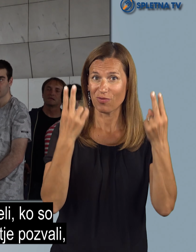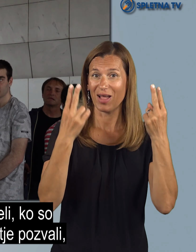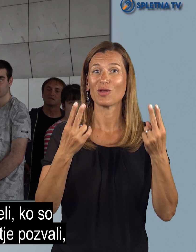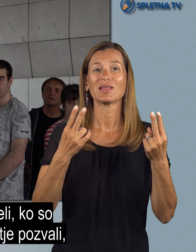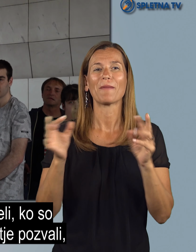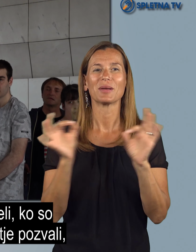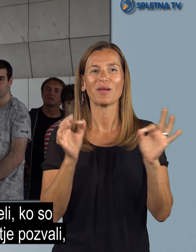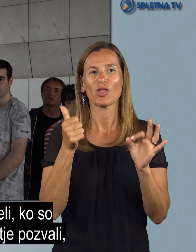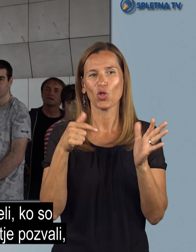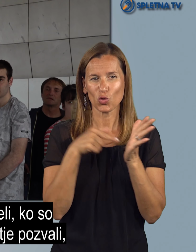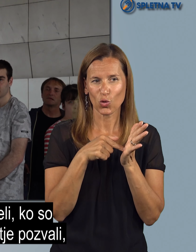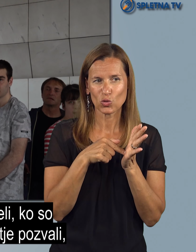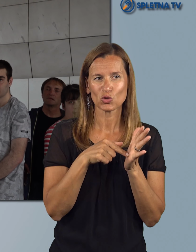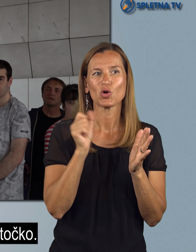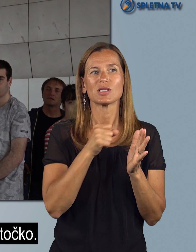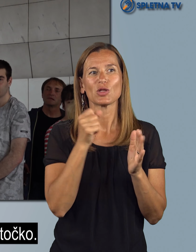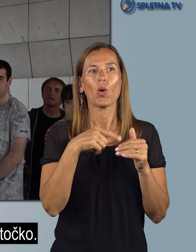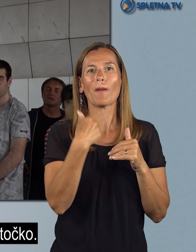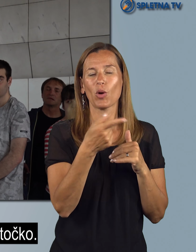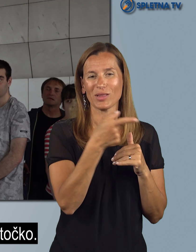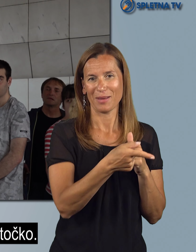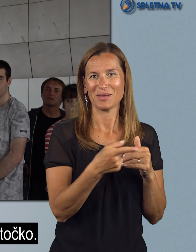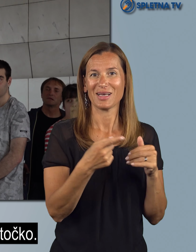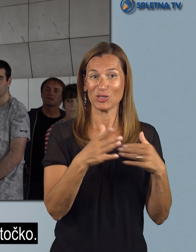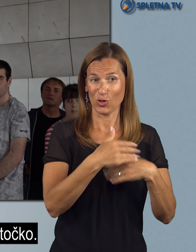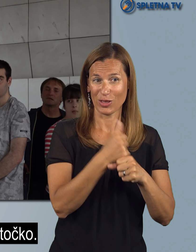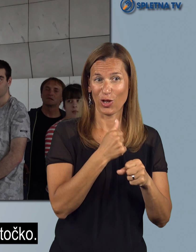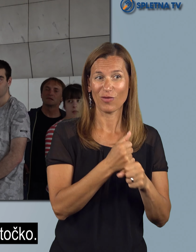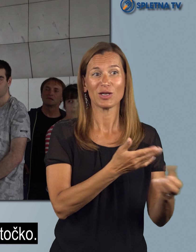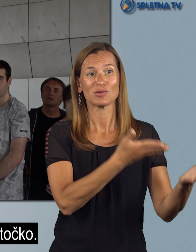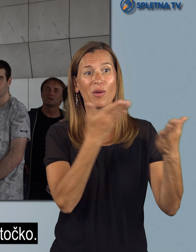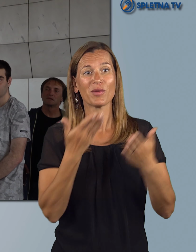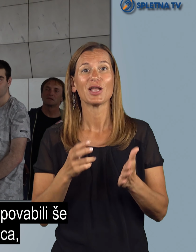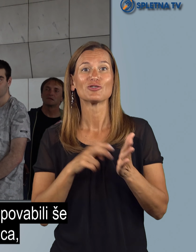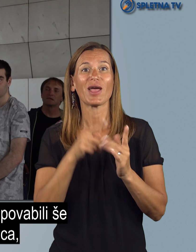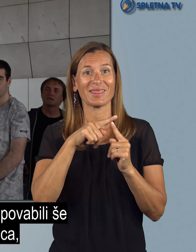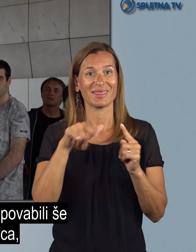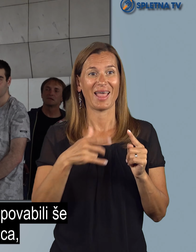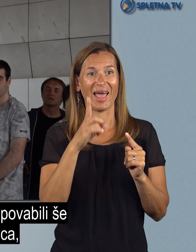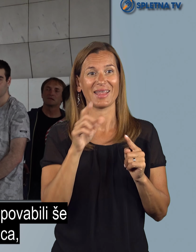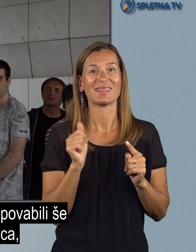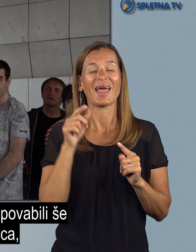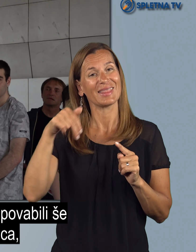da pripravimo eno točko, tako da smo po tem sodelovanju povabili še Tajdo in